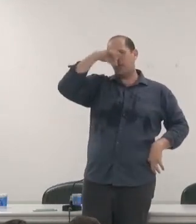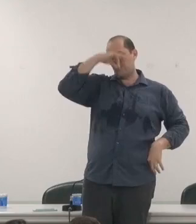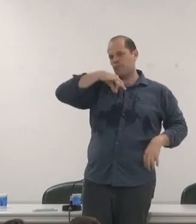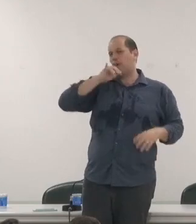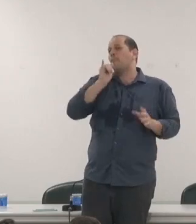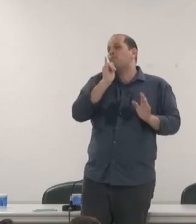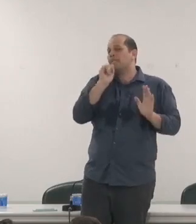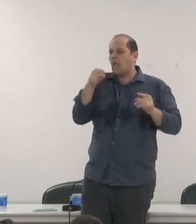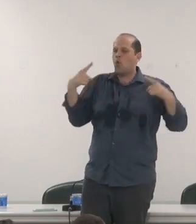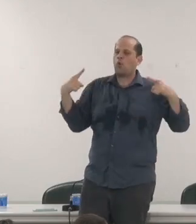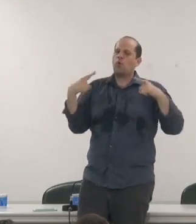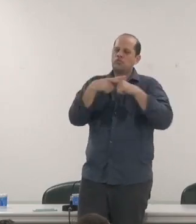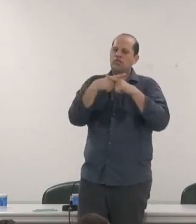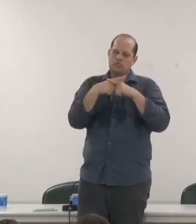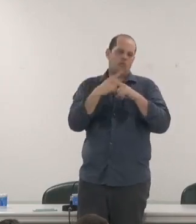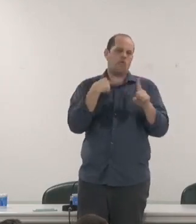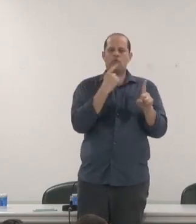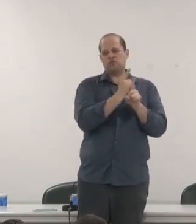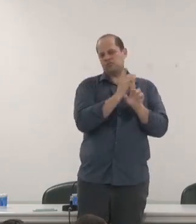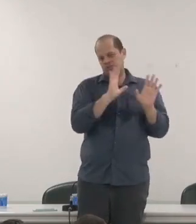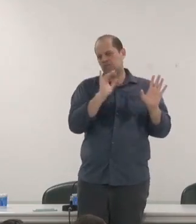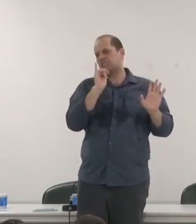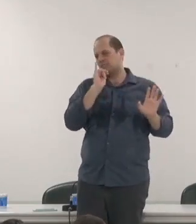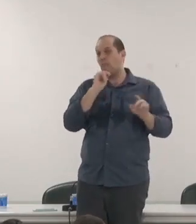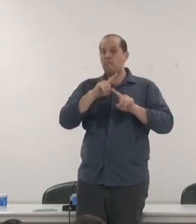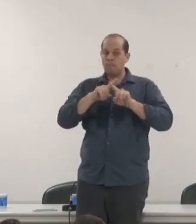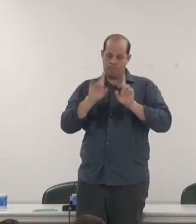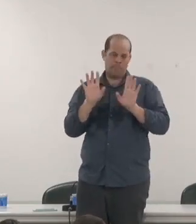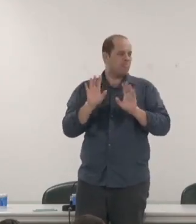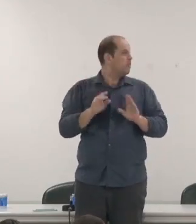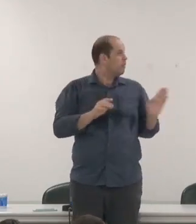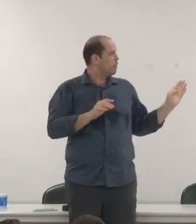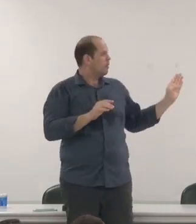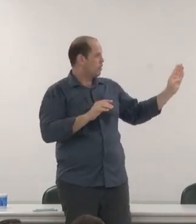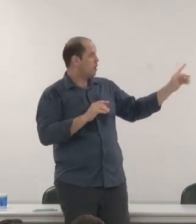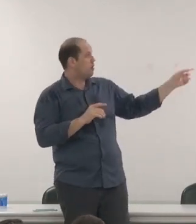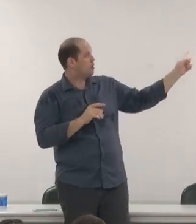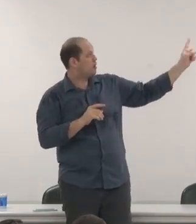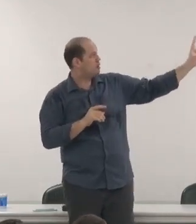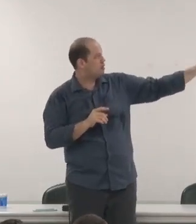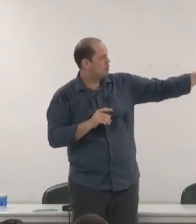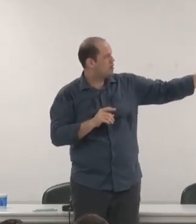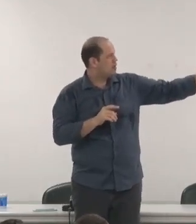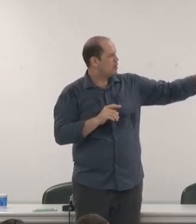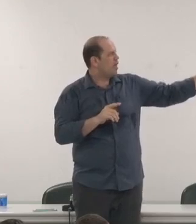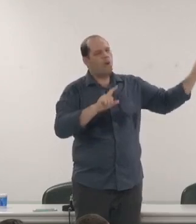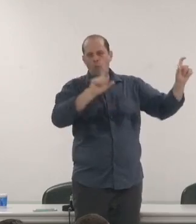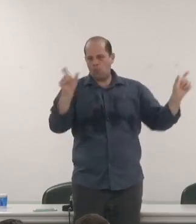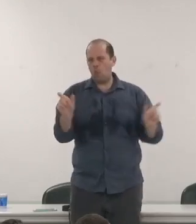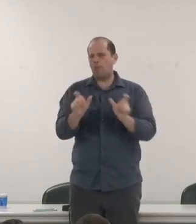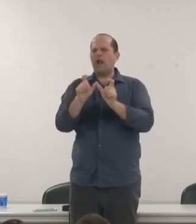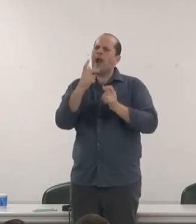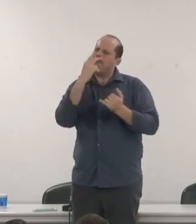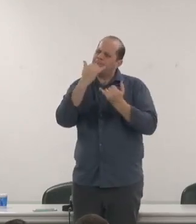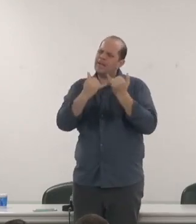Então, o Peru, país, e Peru, animal, em língua de sinais, também tem o mesmo sinal, baseado em